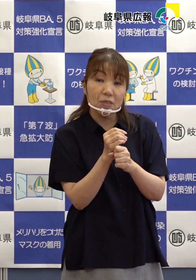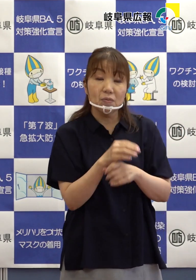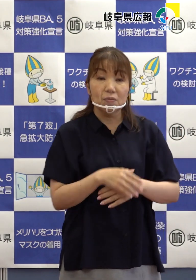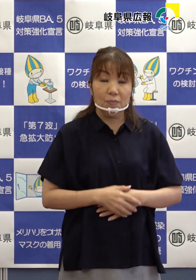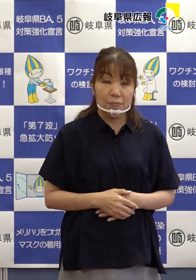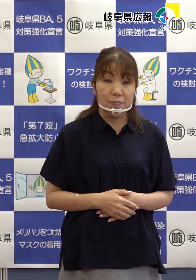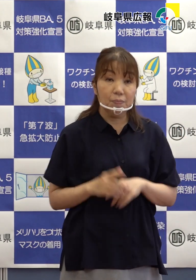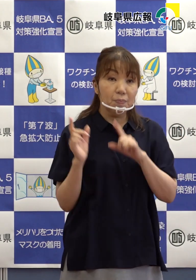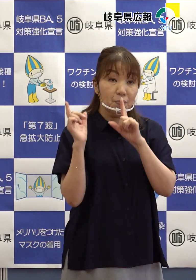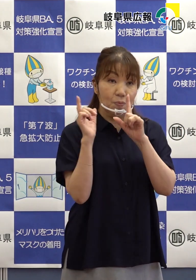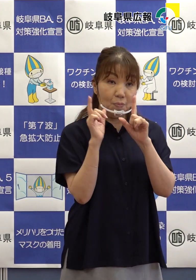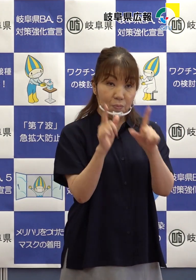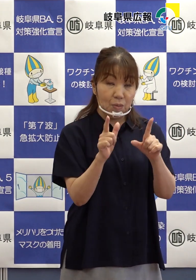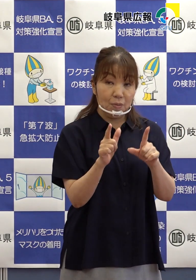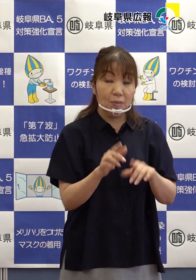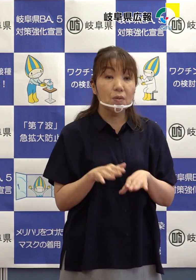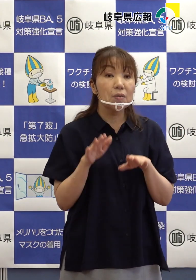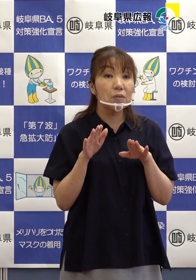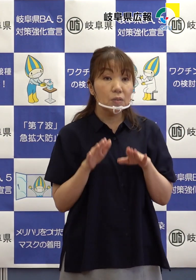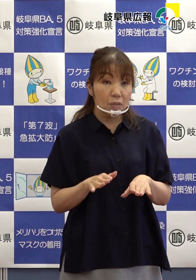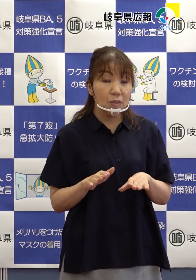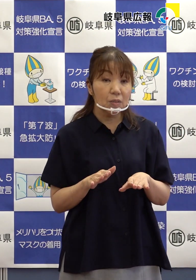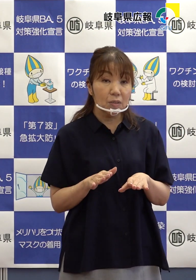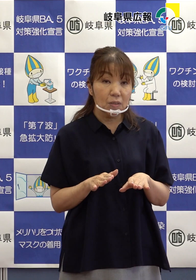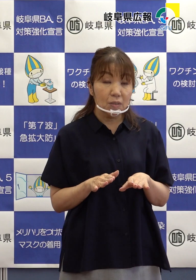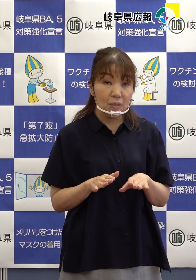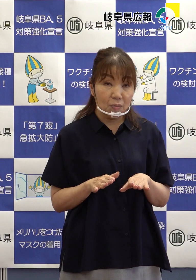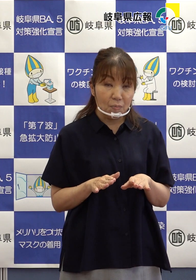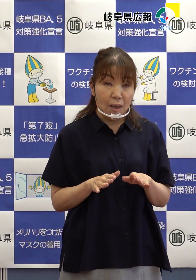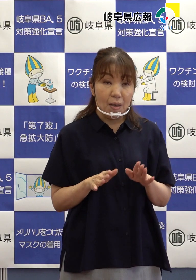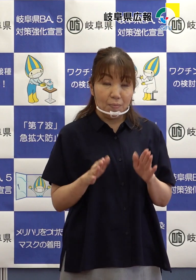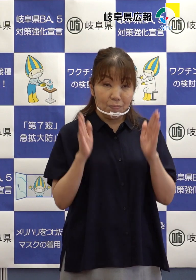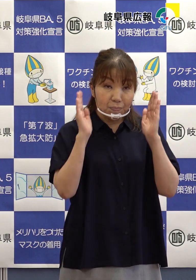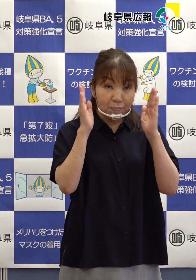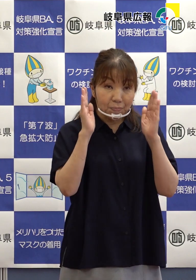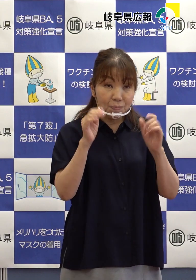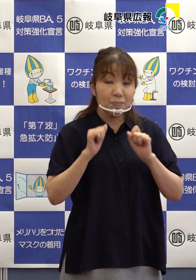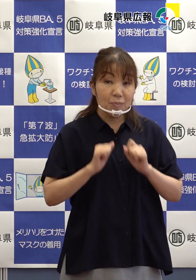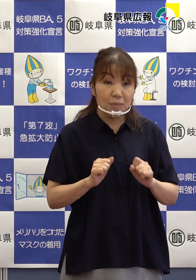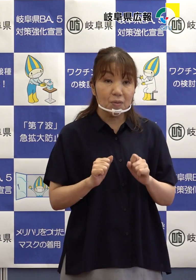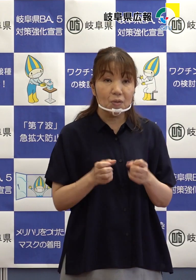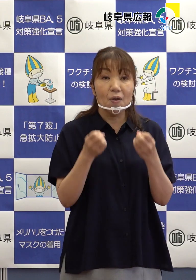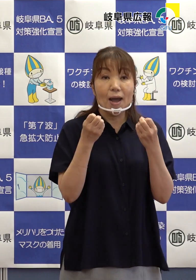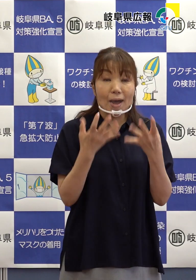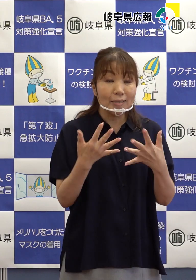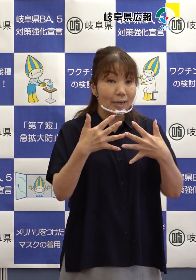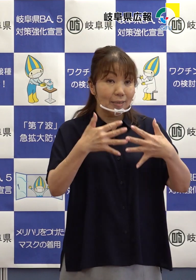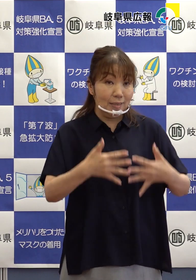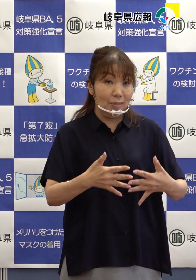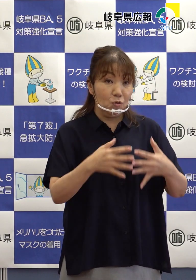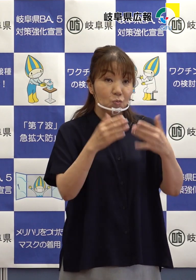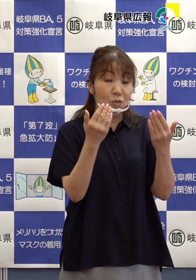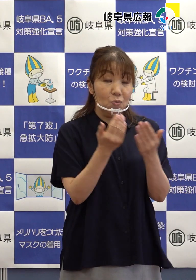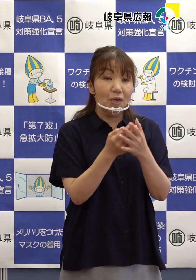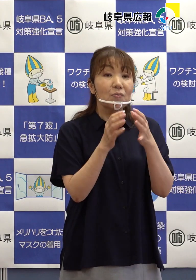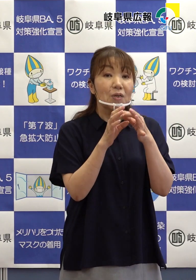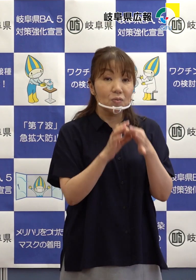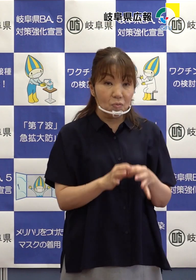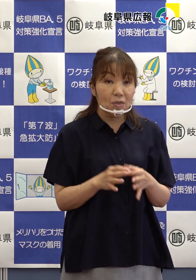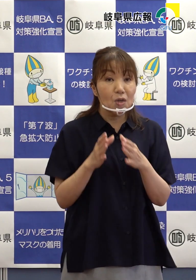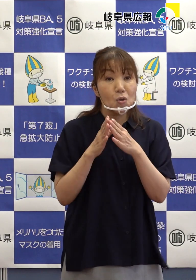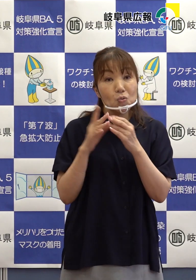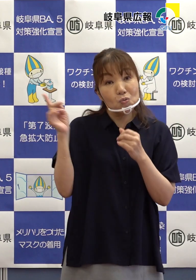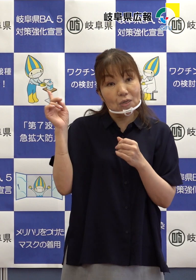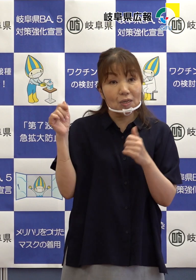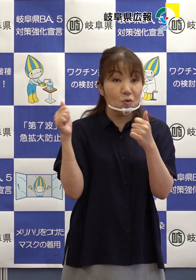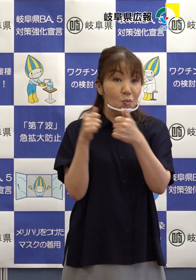あの今の移行やんねやっておりますけれどももっと新しい仕組みなもんですからあの最も